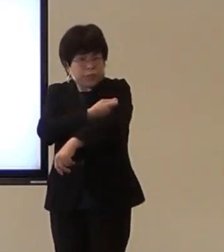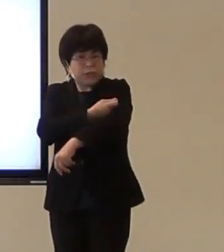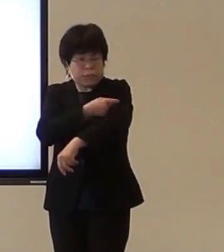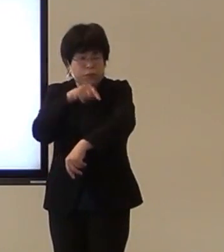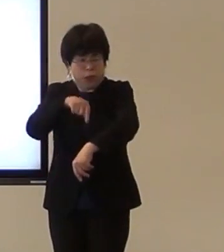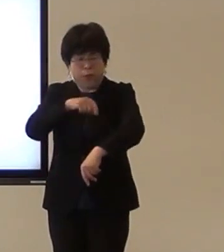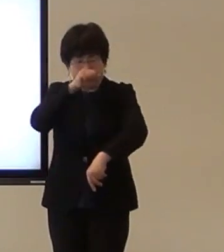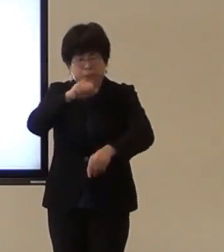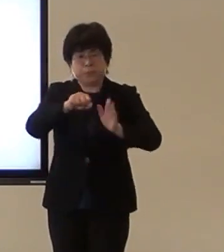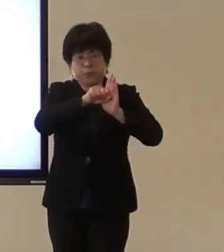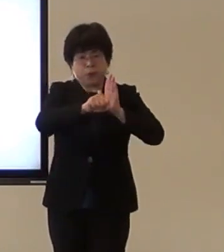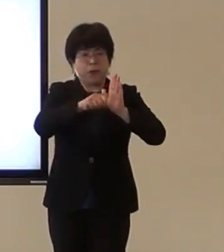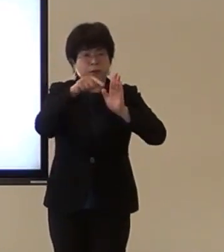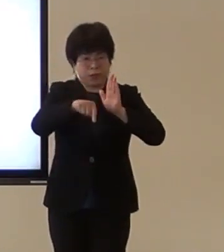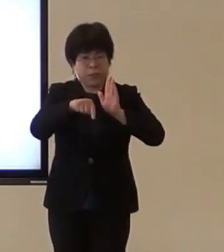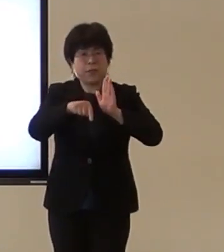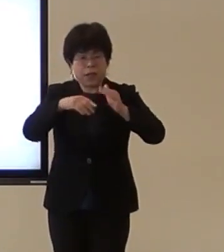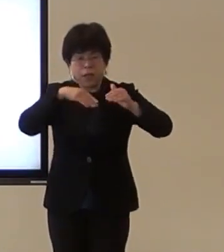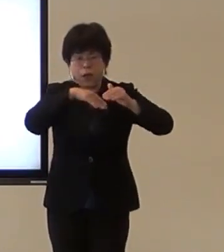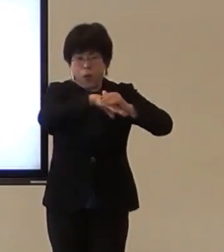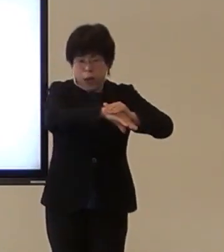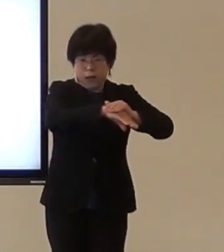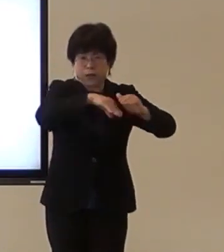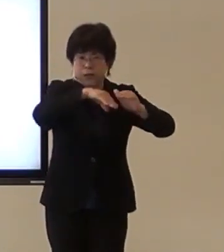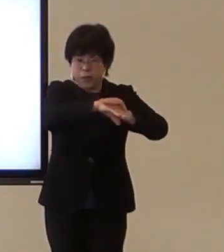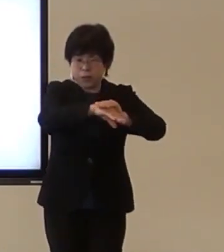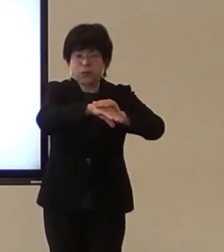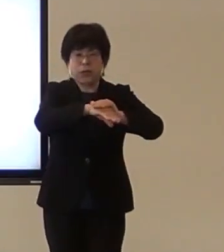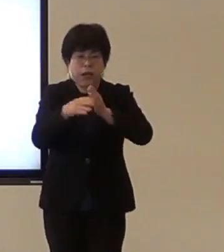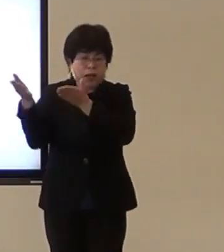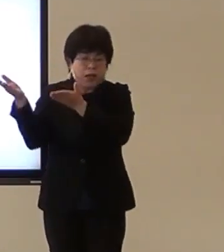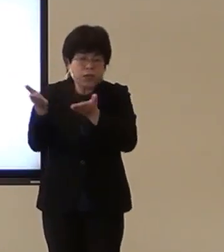ための保管や移送上の